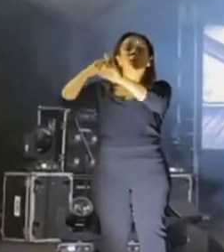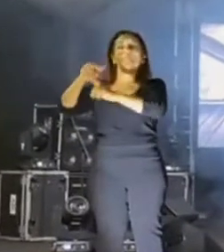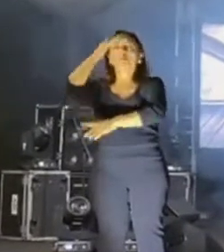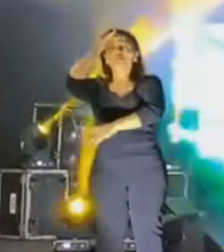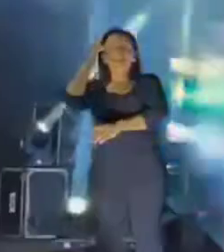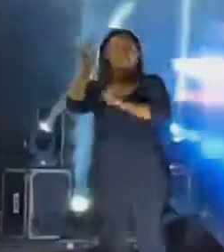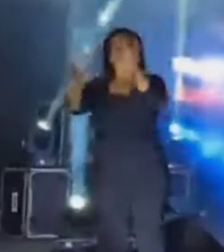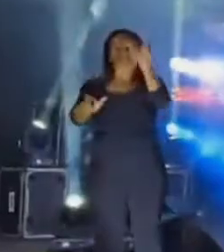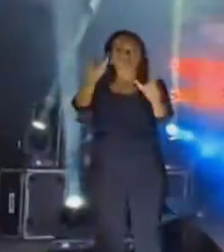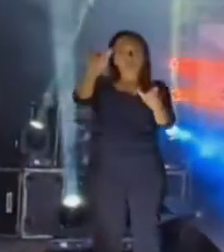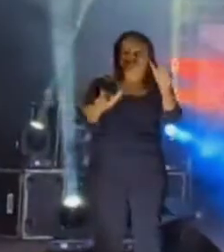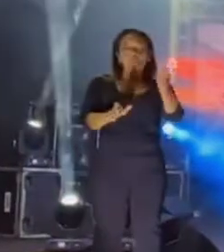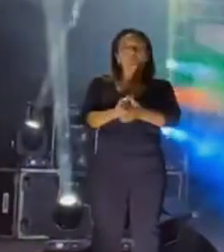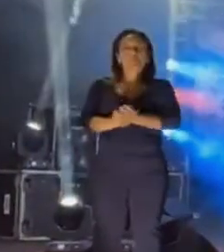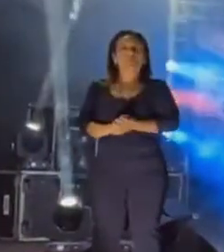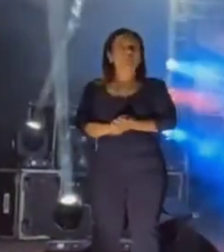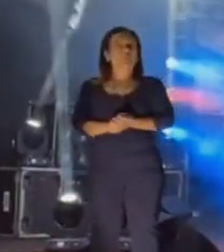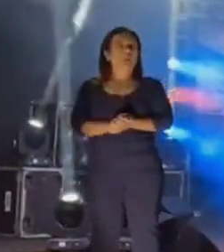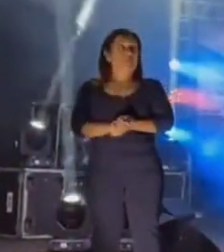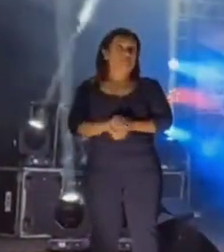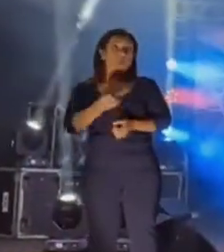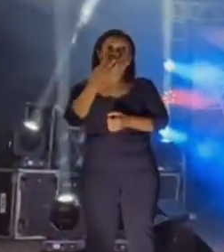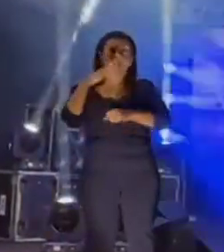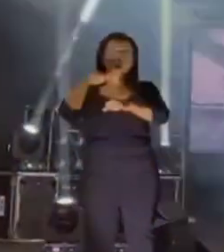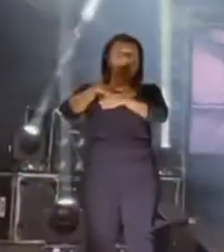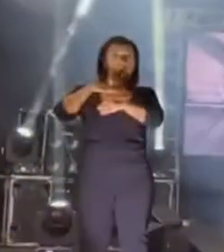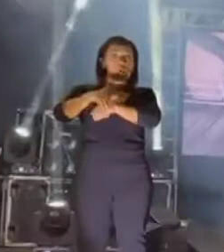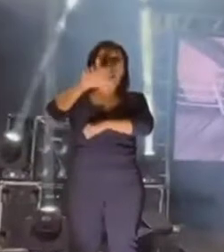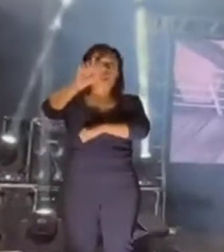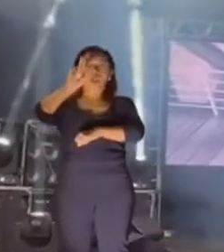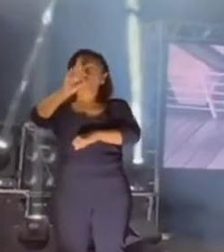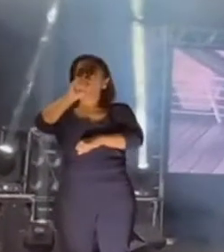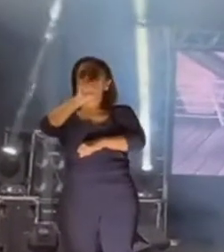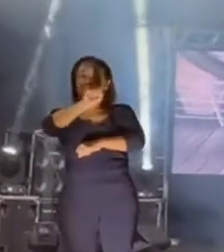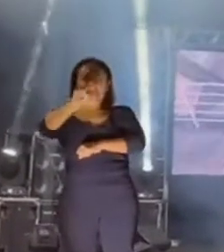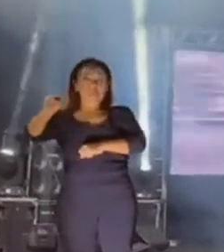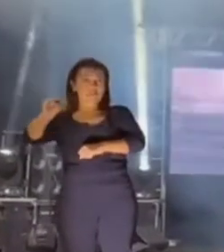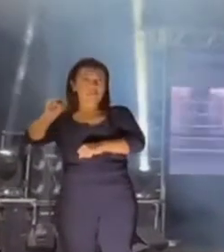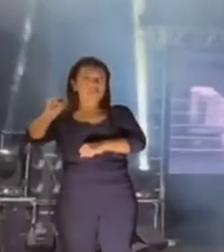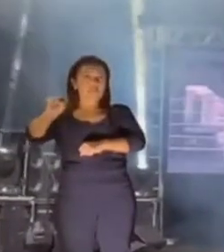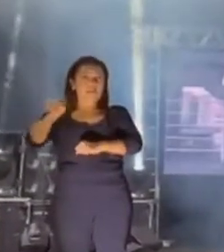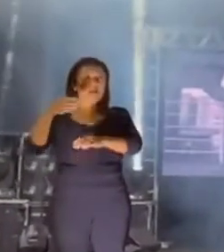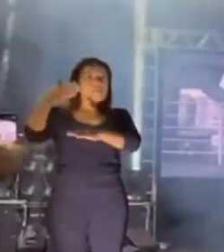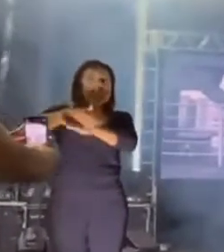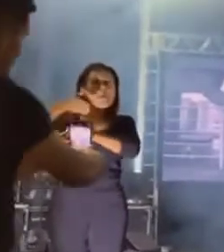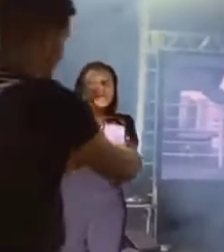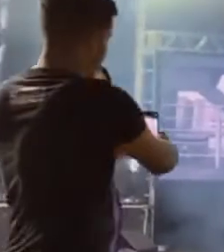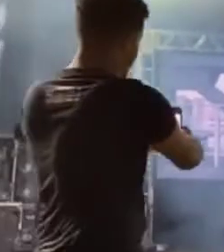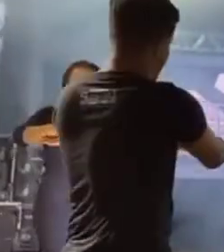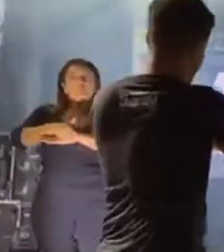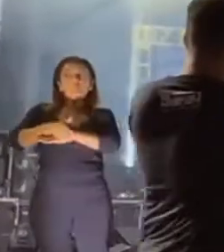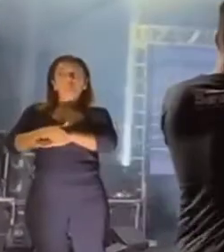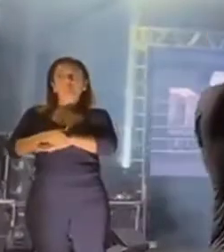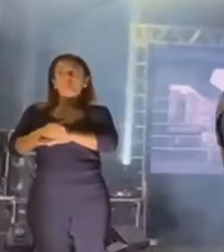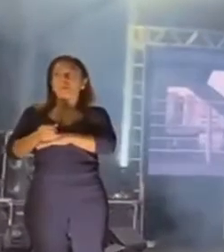pessoas. Cabral, fala um pouco do rocking aí. Boa noite, meu nome é Lucas, eu faço parte da Real